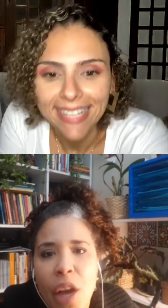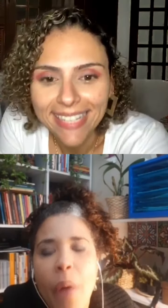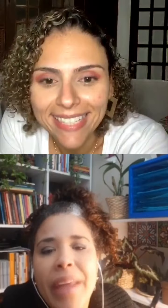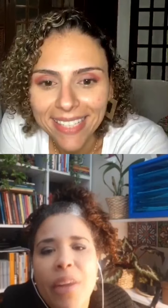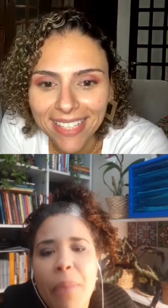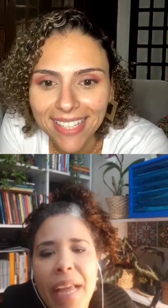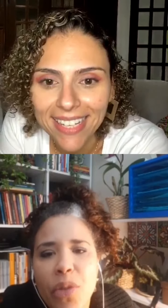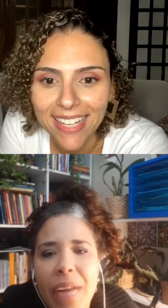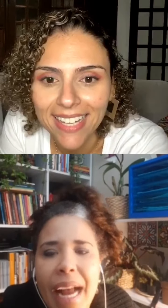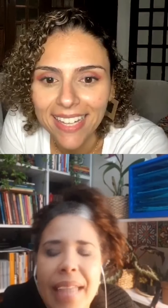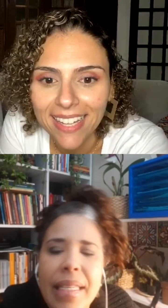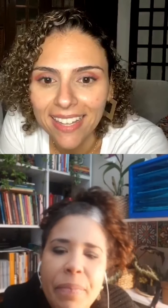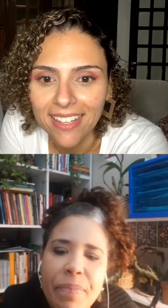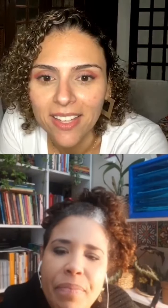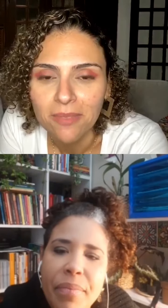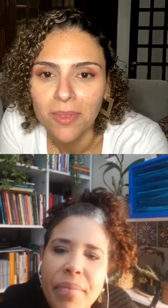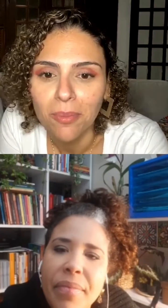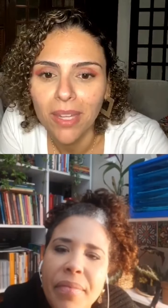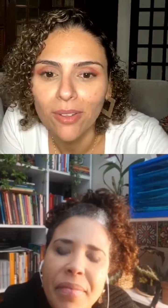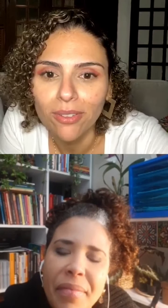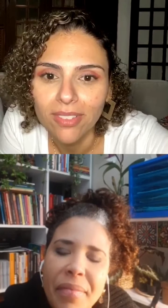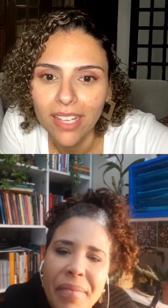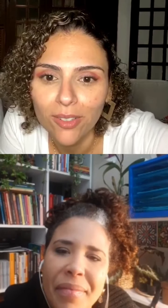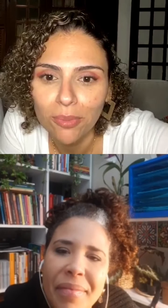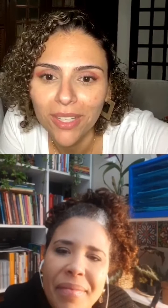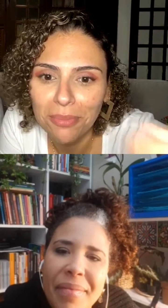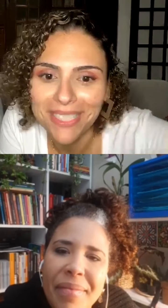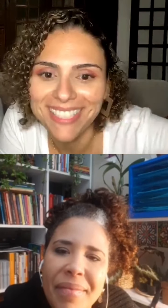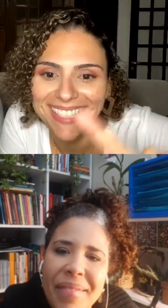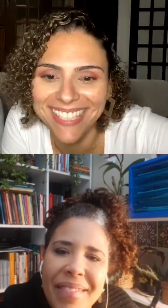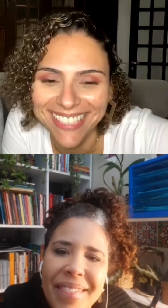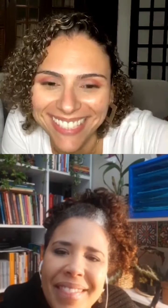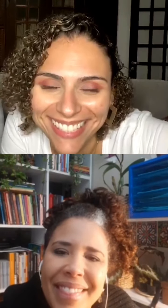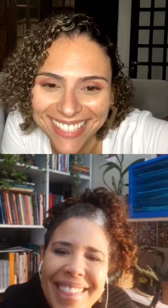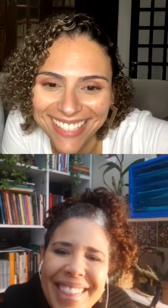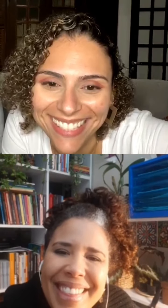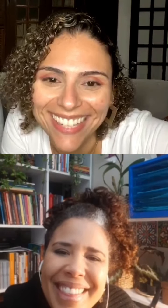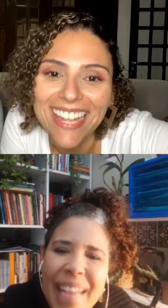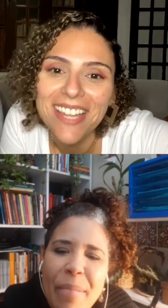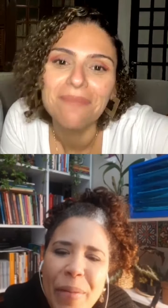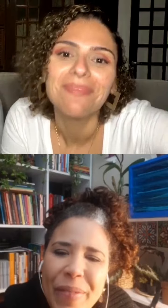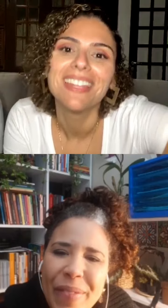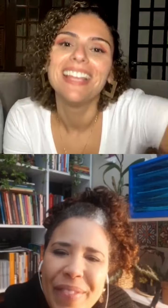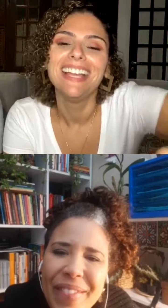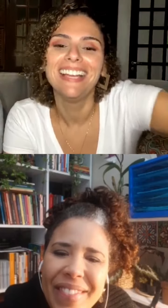Qual é teu método, Grazi? Meu, nenhum, porque eu não preciso. Tá bom.